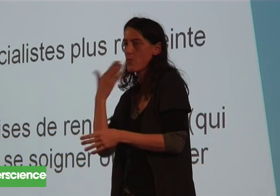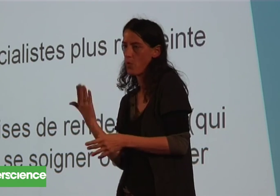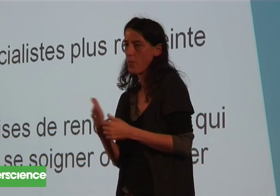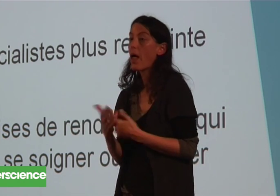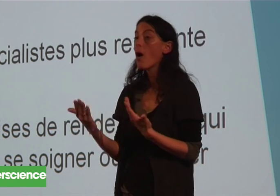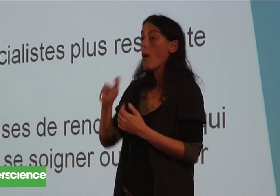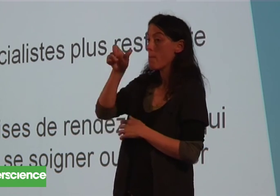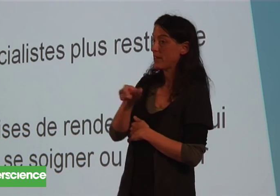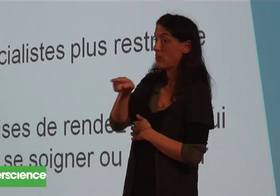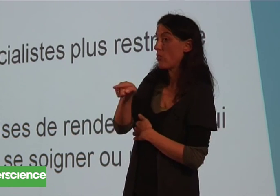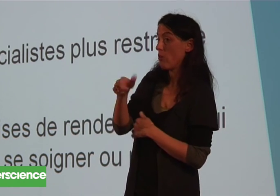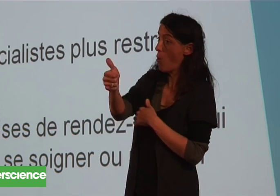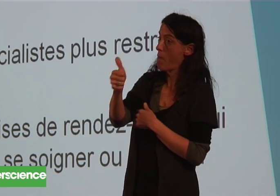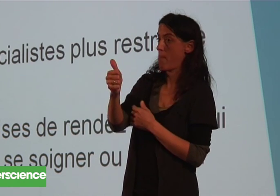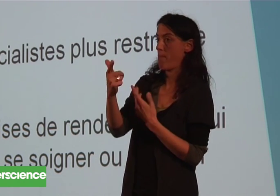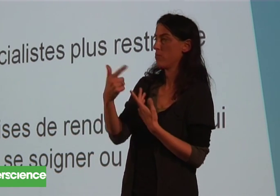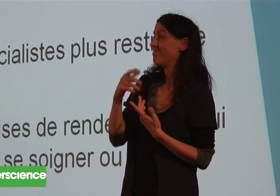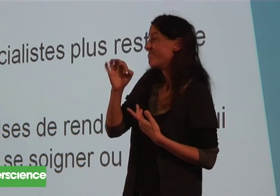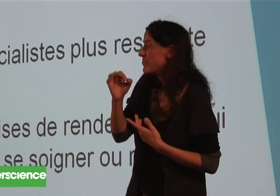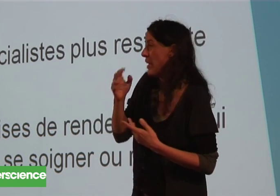un accès difficile à la lecture ou à l'expression orale